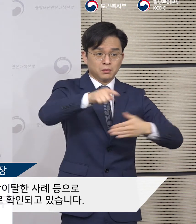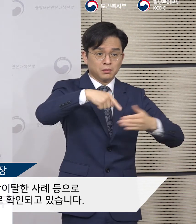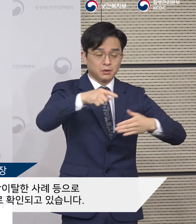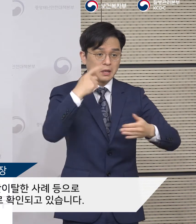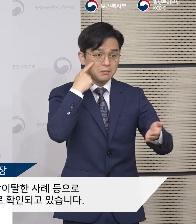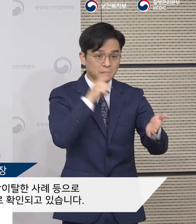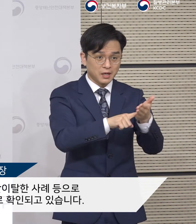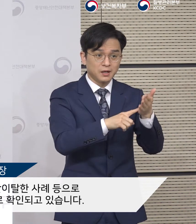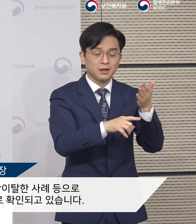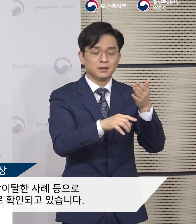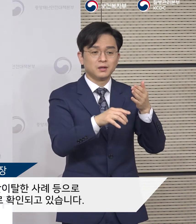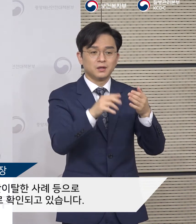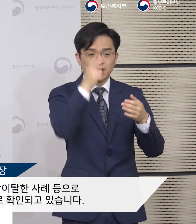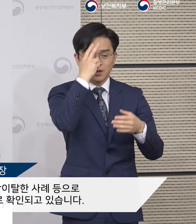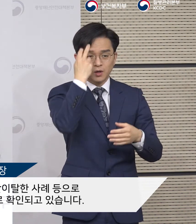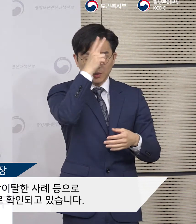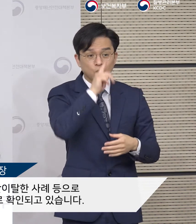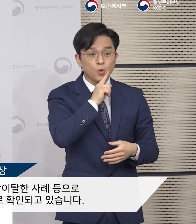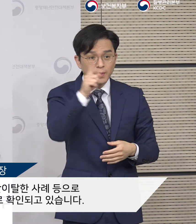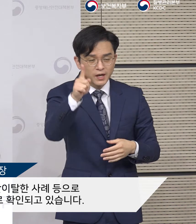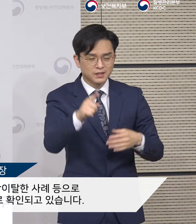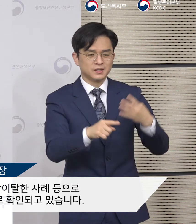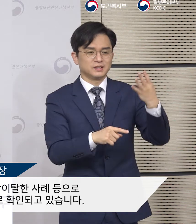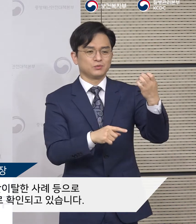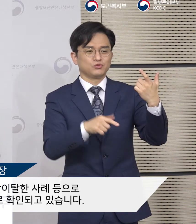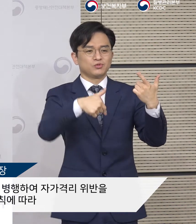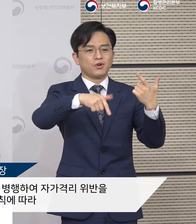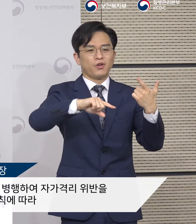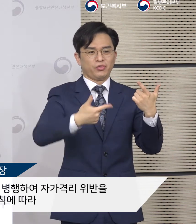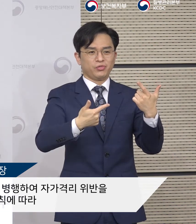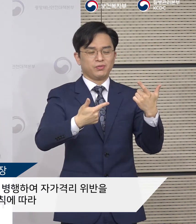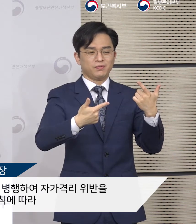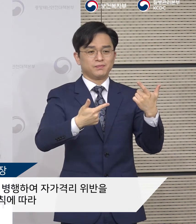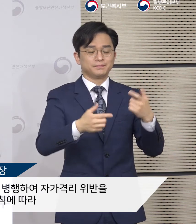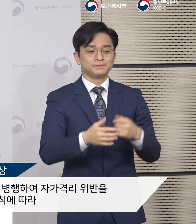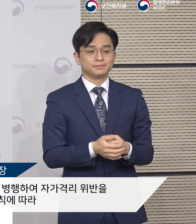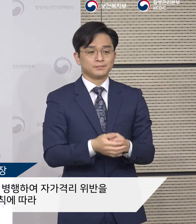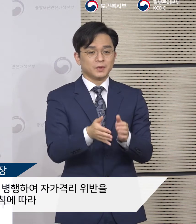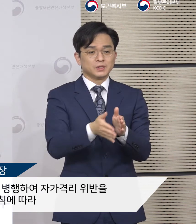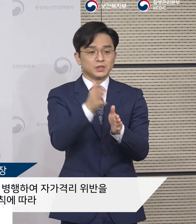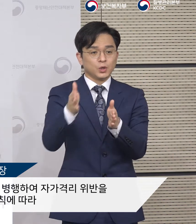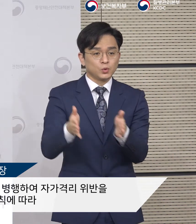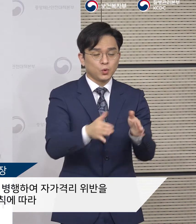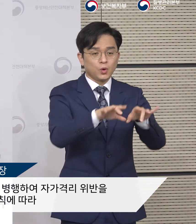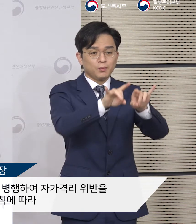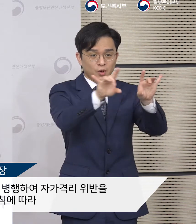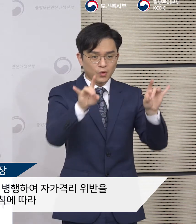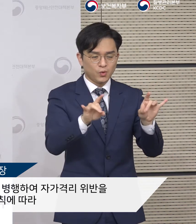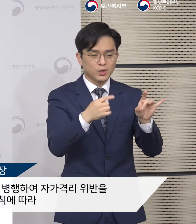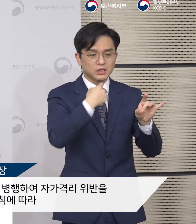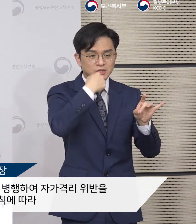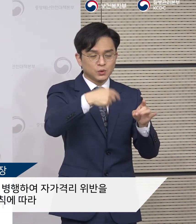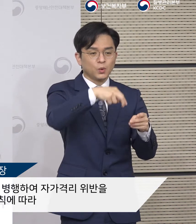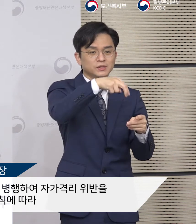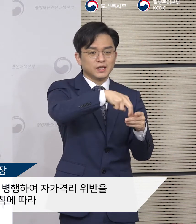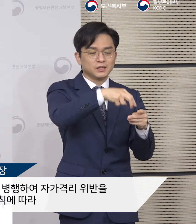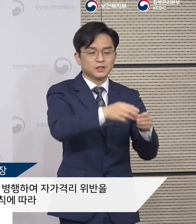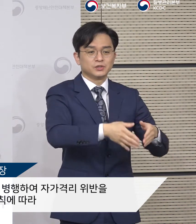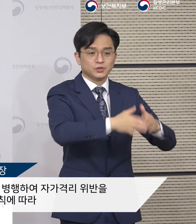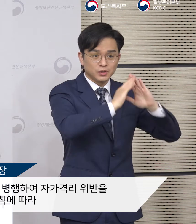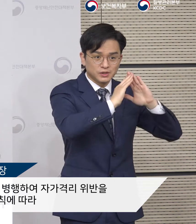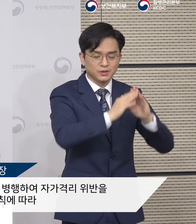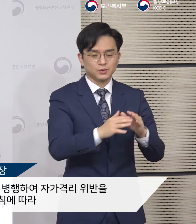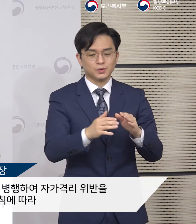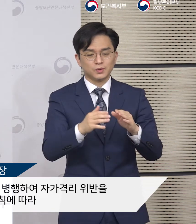건은 현재까지 40여 건으로 확인되고 있습니다. 지자체별로 신고센터를 개설하고 주민신고도